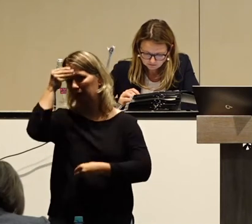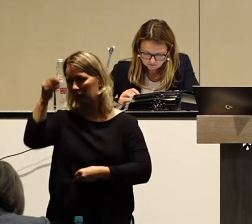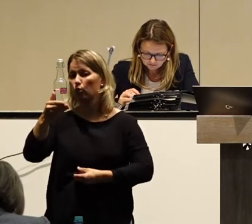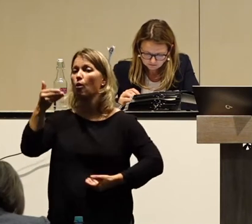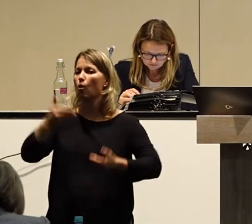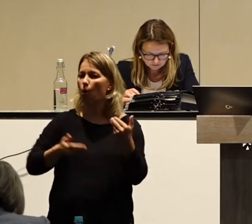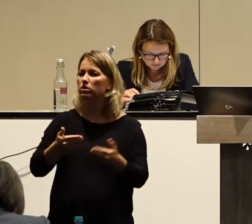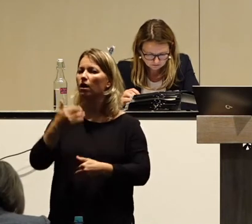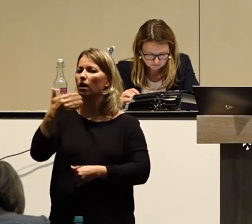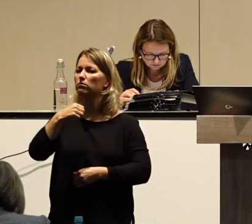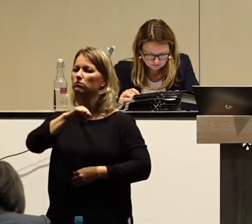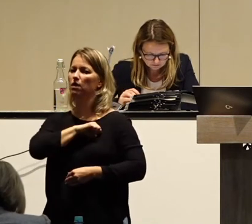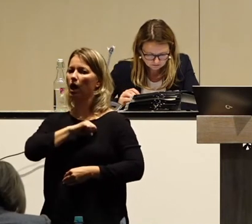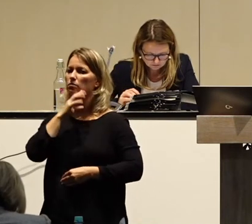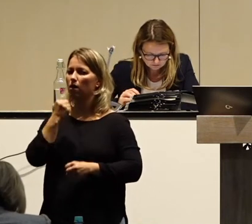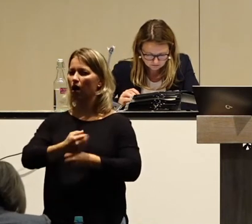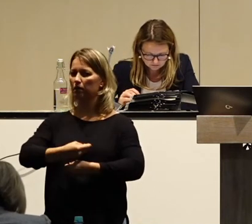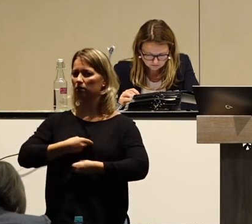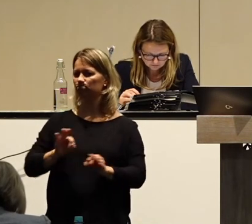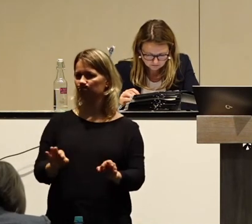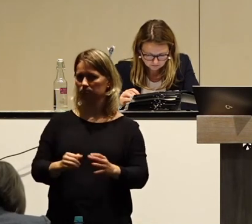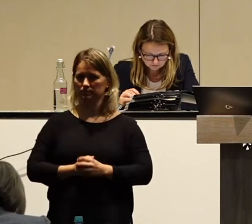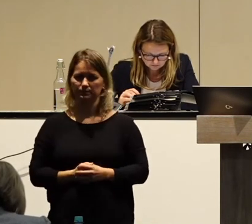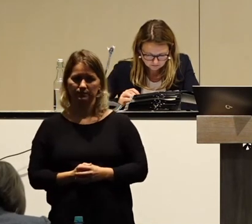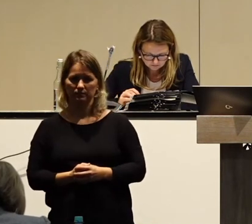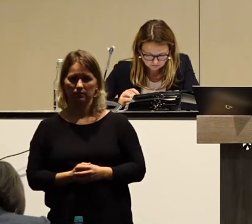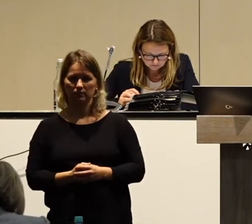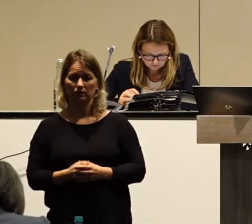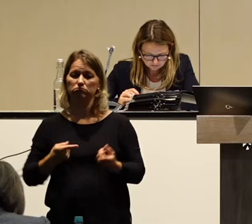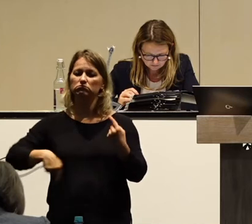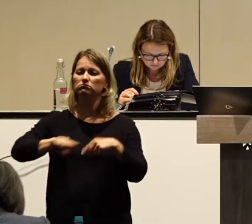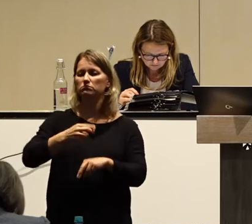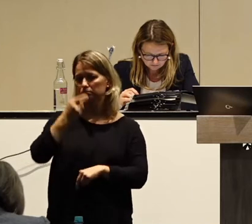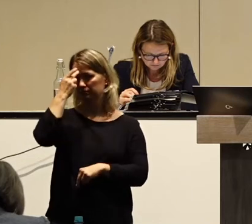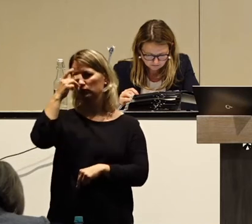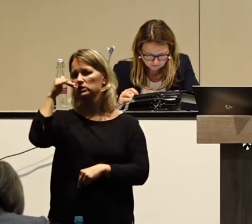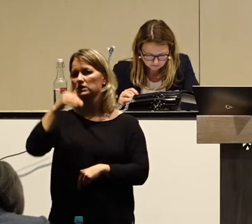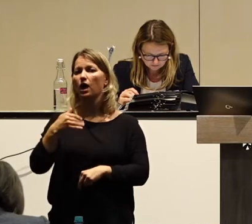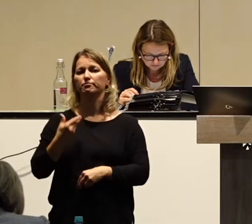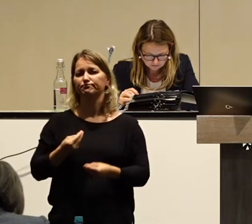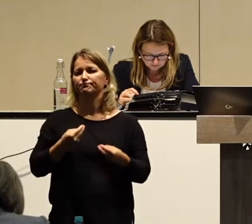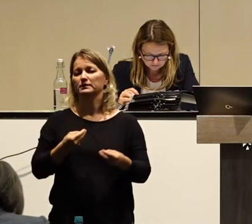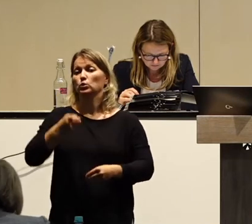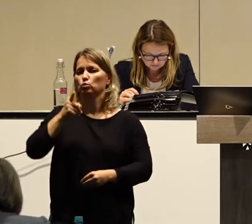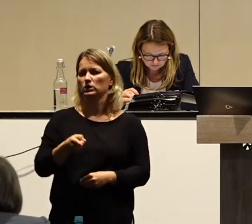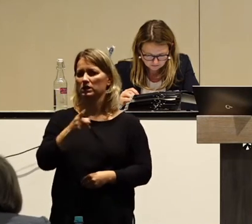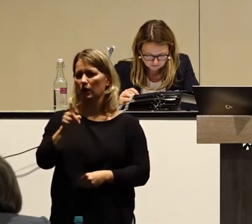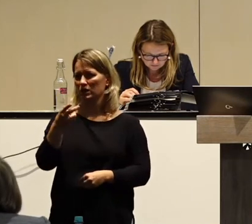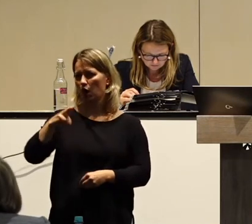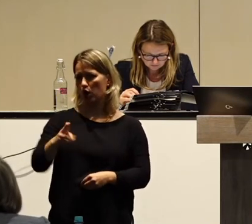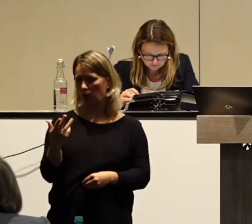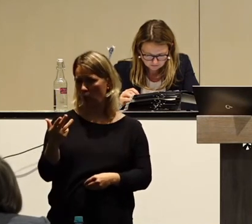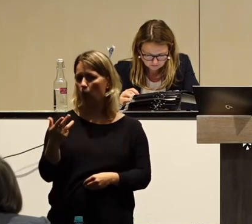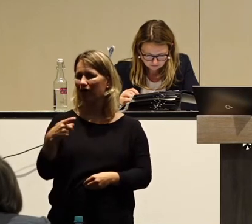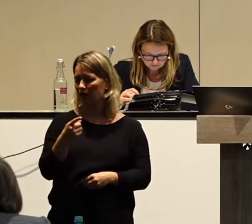dem Arbeitsmarkt Fuß zu fassen. Wie gesagt, uns ist sehr bewusst, dass diese 100.000 Euro, die wir jetzt hier erstmal in diesen